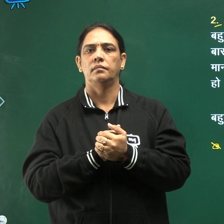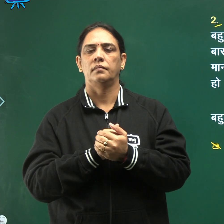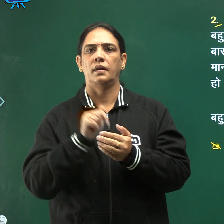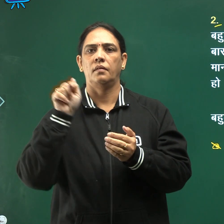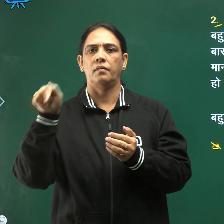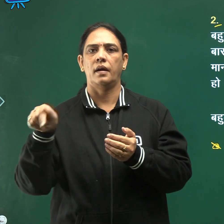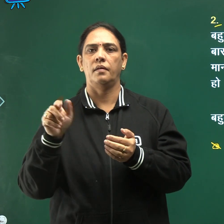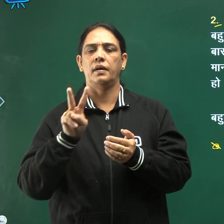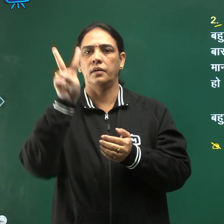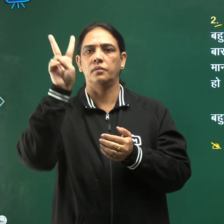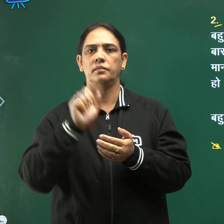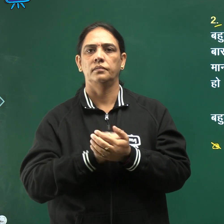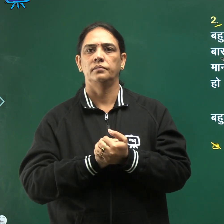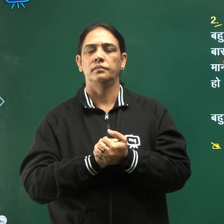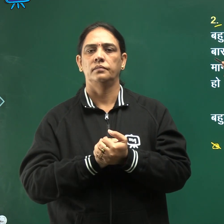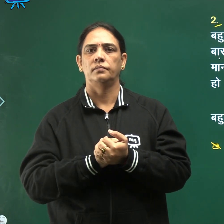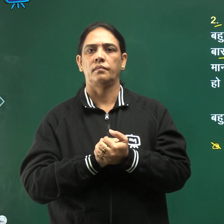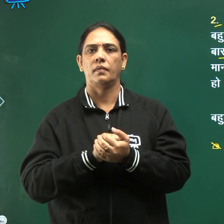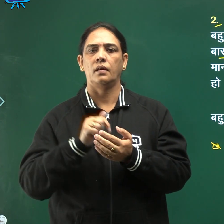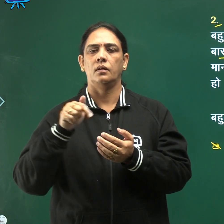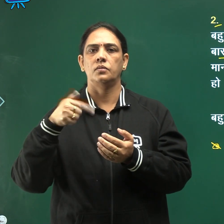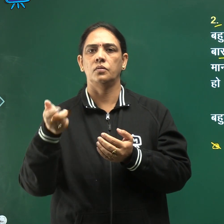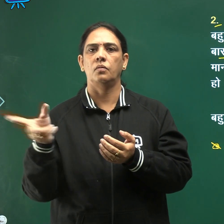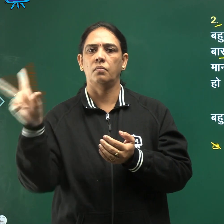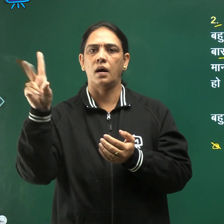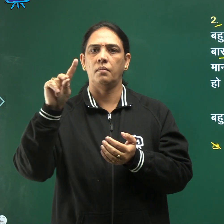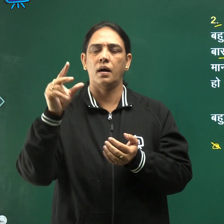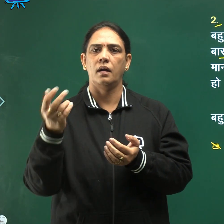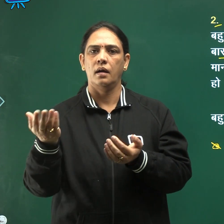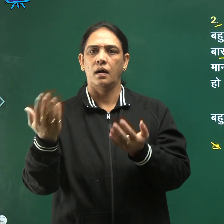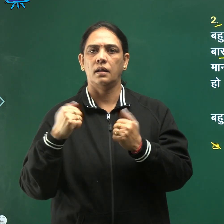वह मान जो अधिक बार आता है,